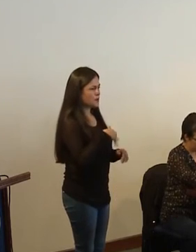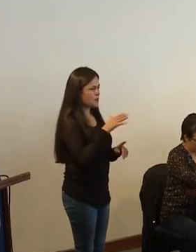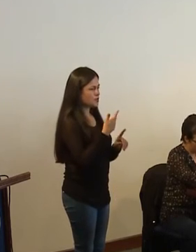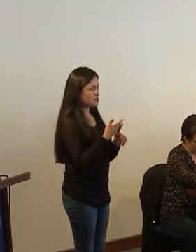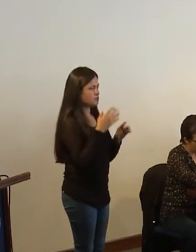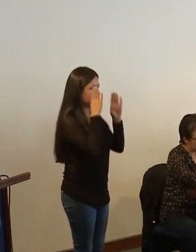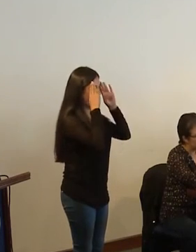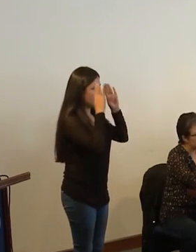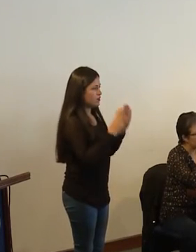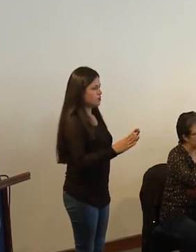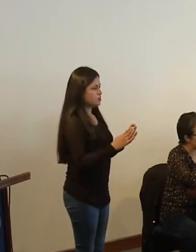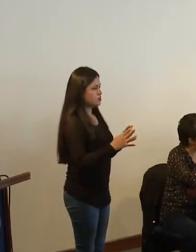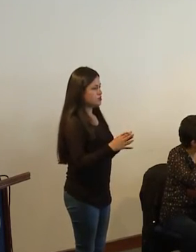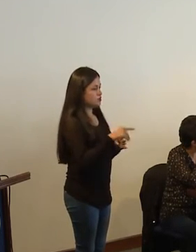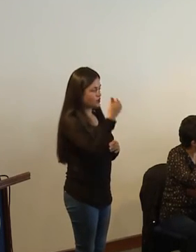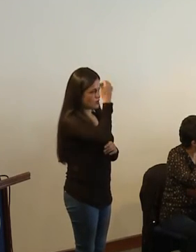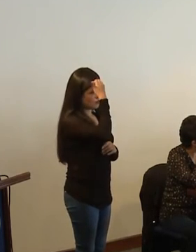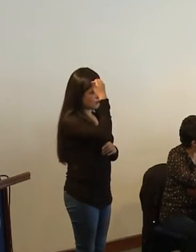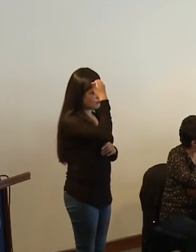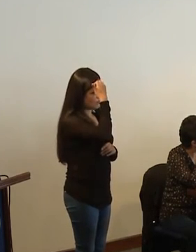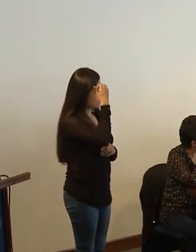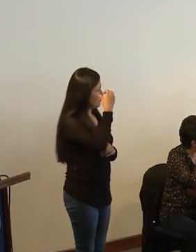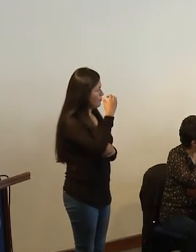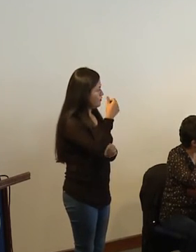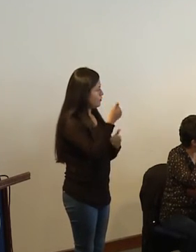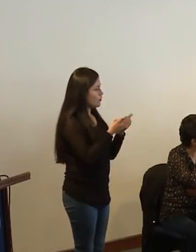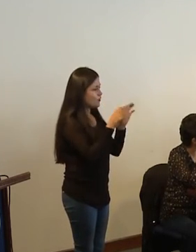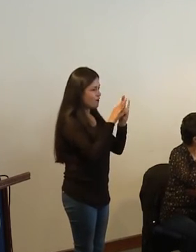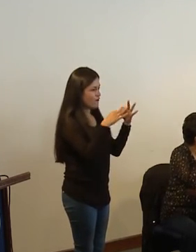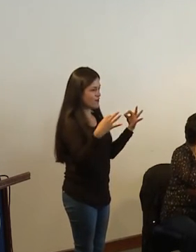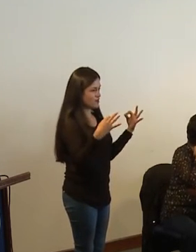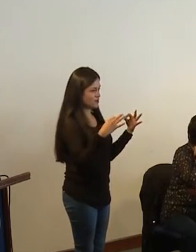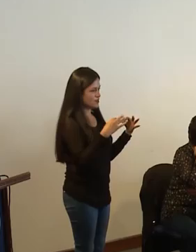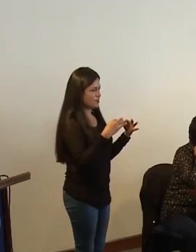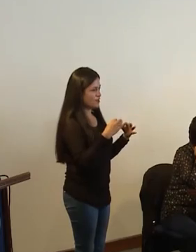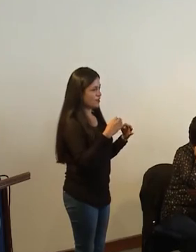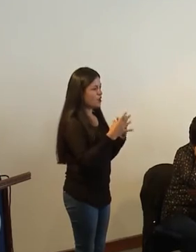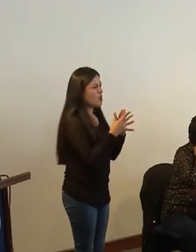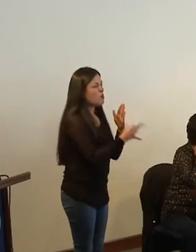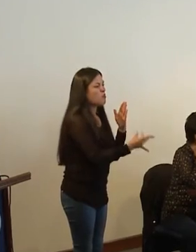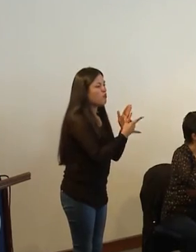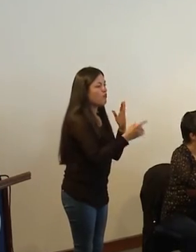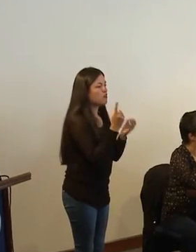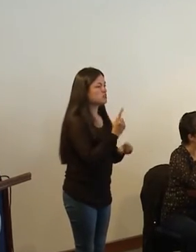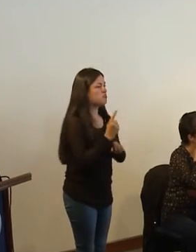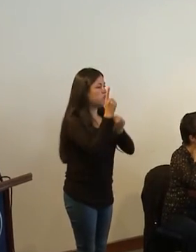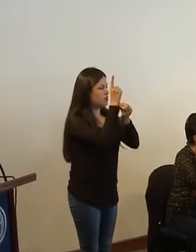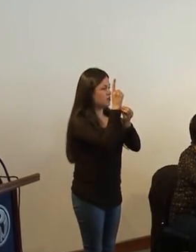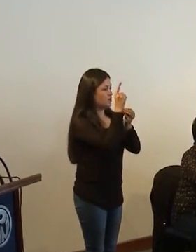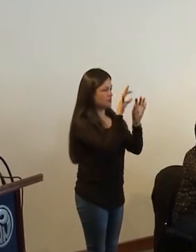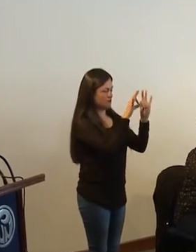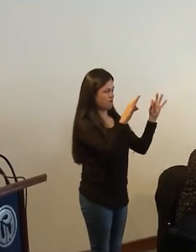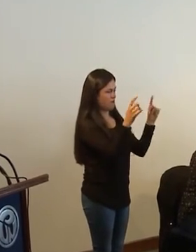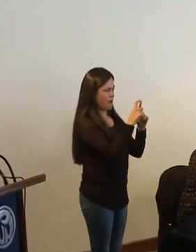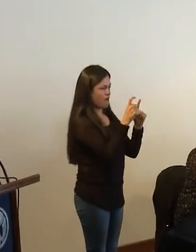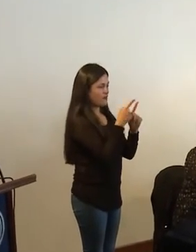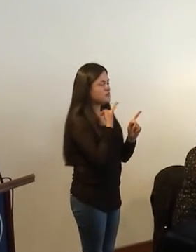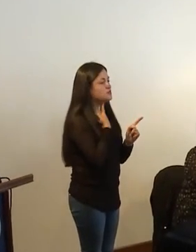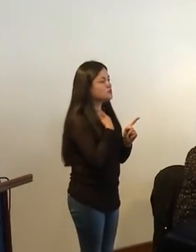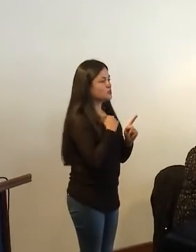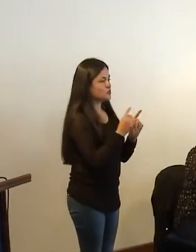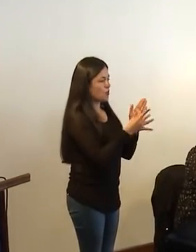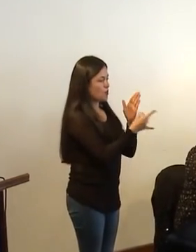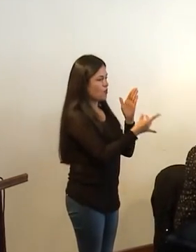atención, querida maestra, esta expresión, pobreza política. Y